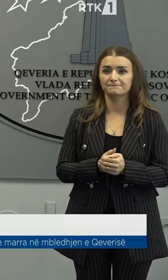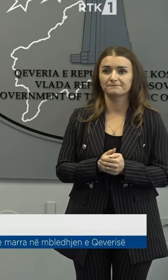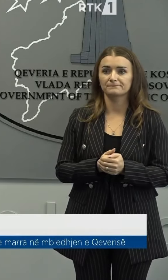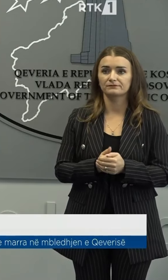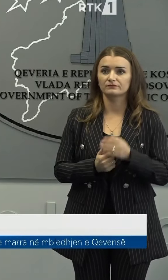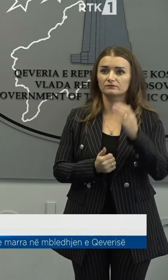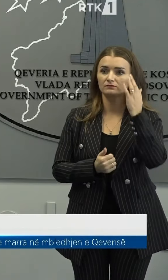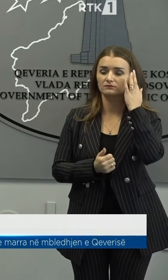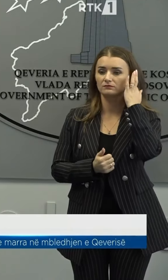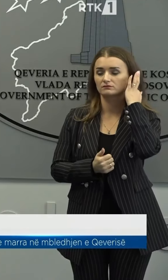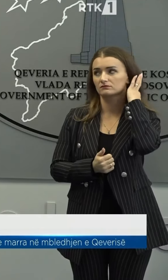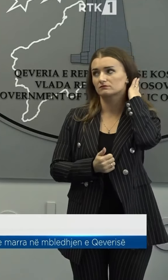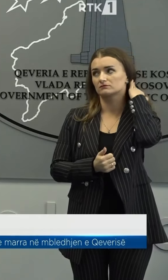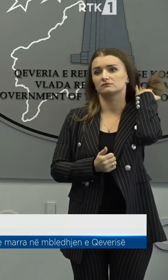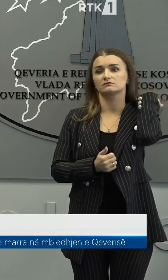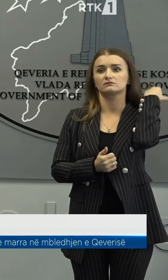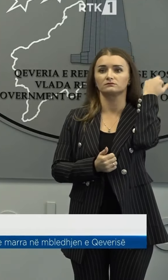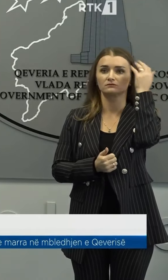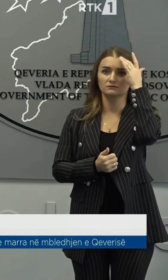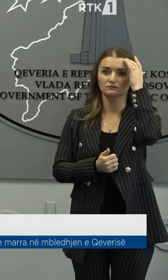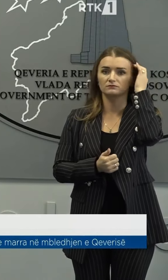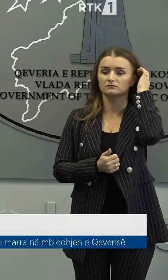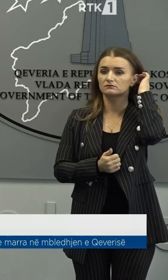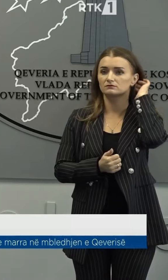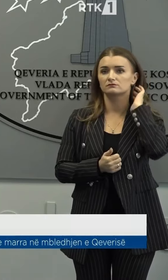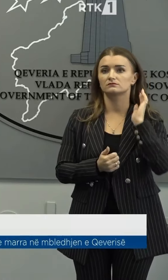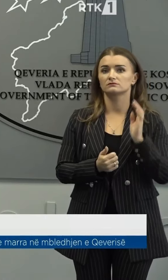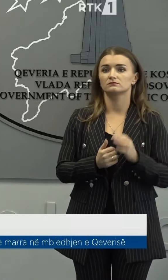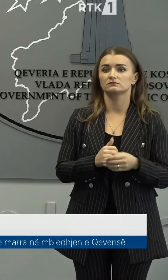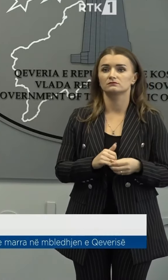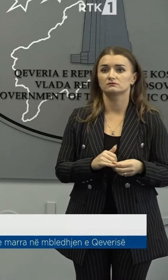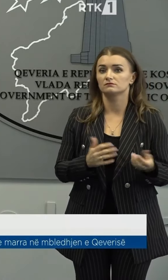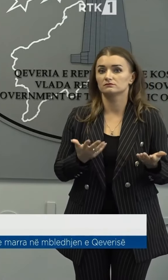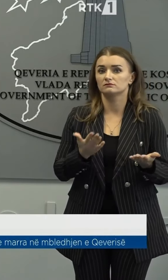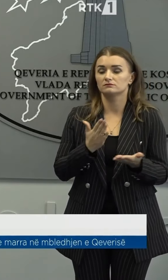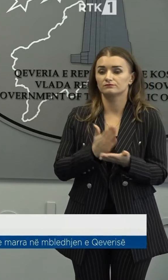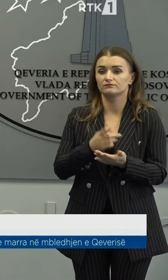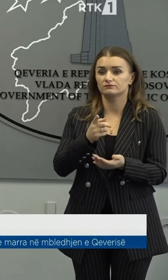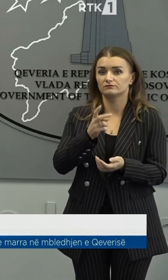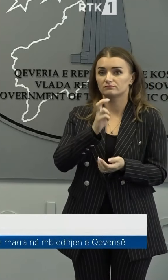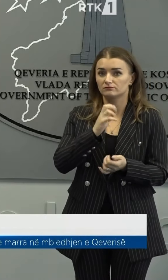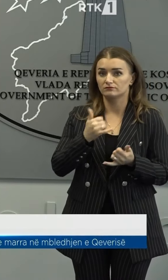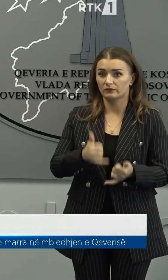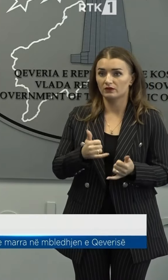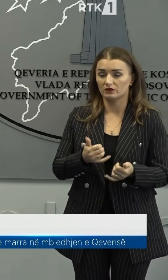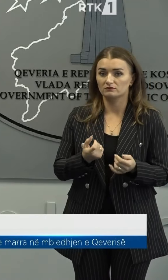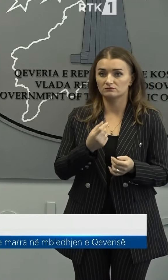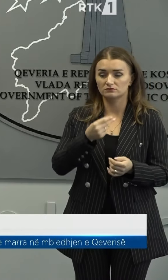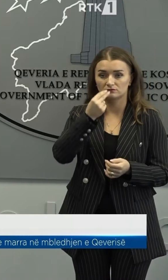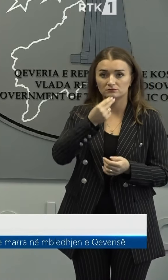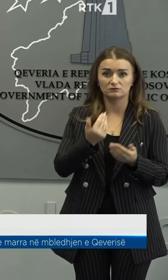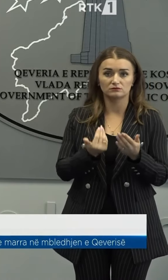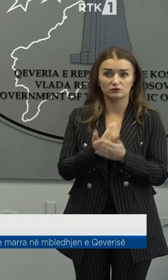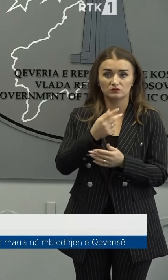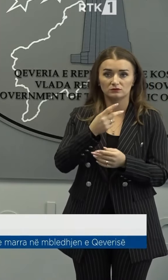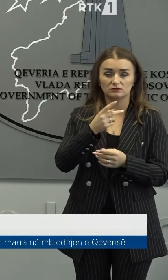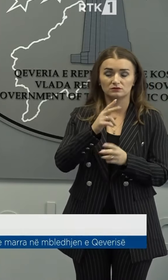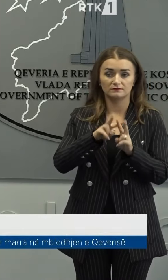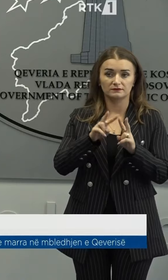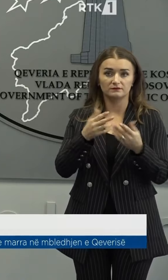momente, pas ka pas ndë një publikim, kështu që në këto momente unë nuk kam se si as ta shoh as ta